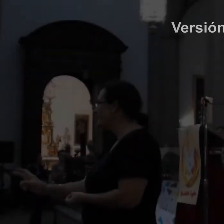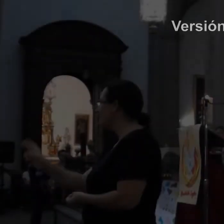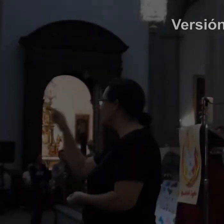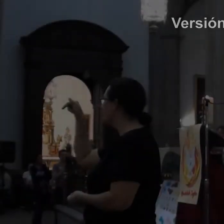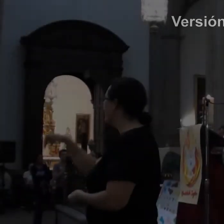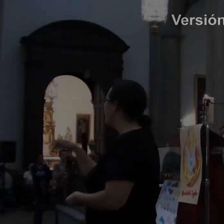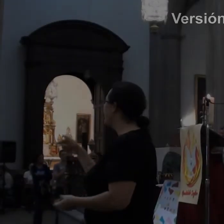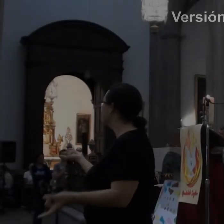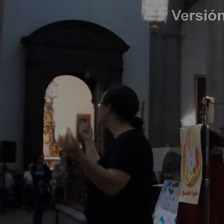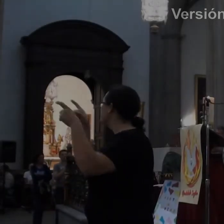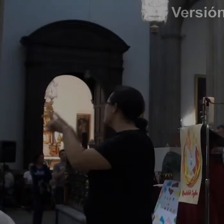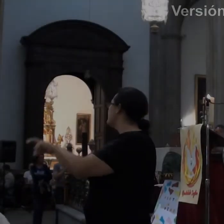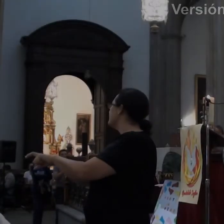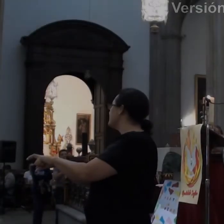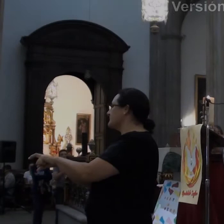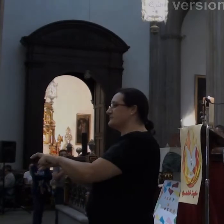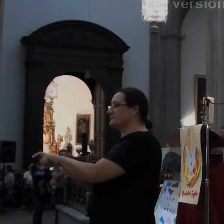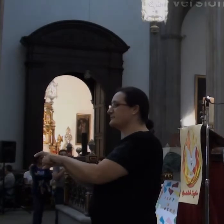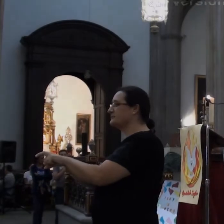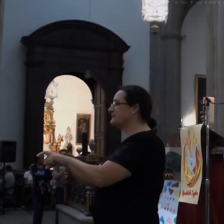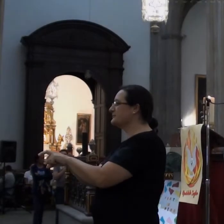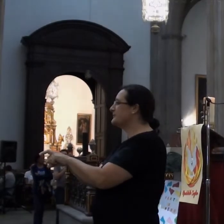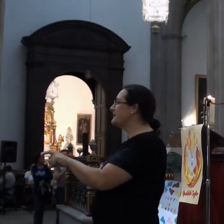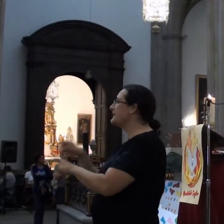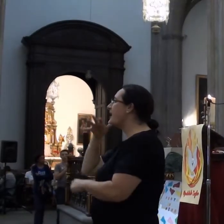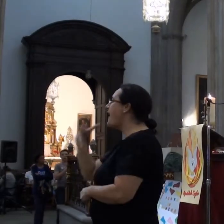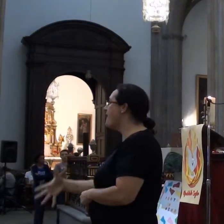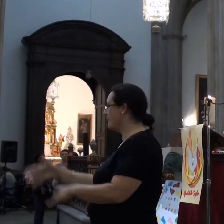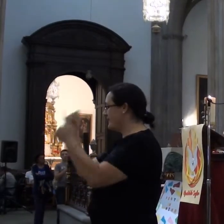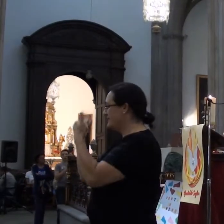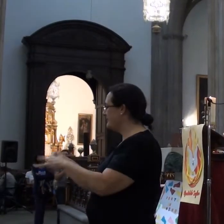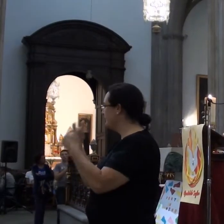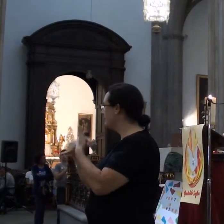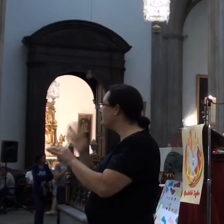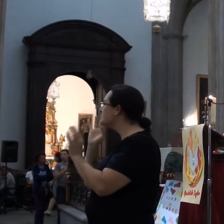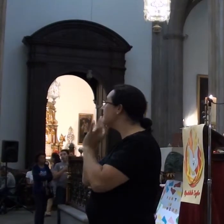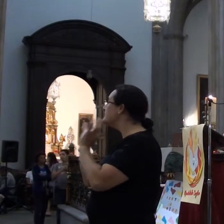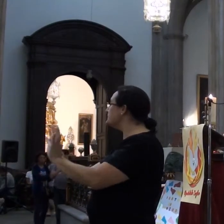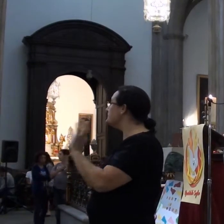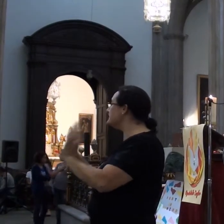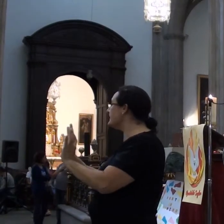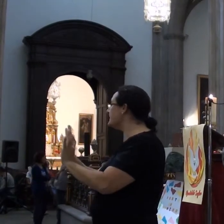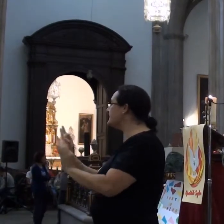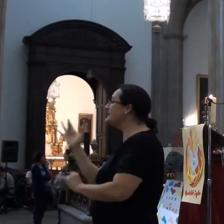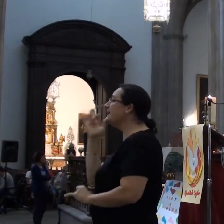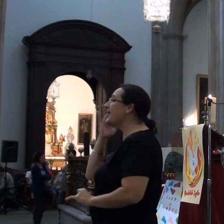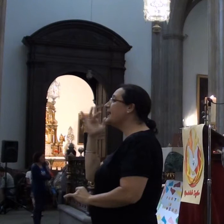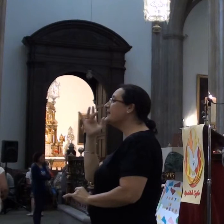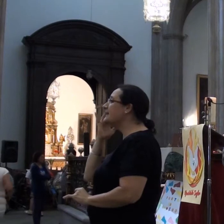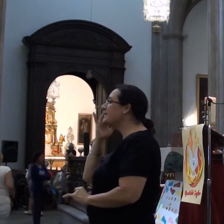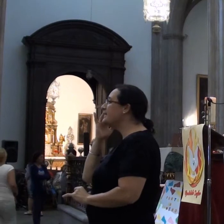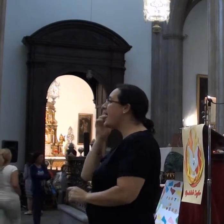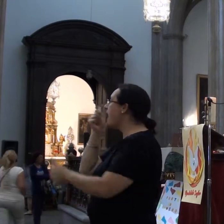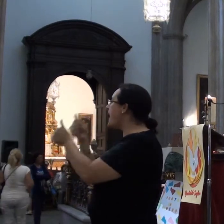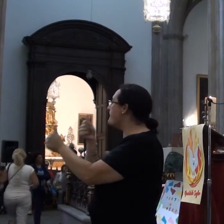a este encuentro y del que vamos a celebrar desde ya el día del